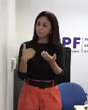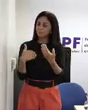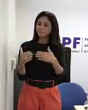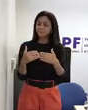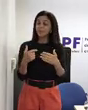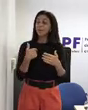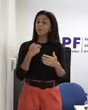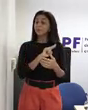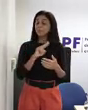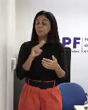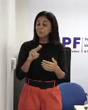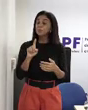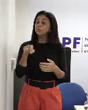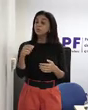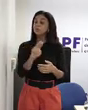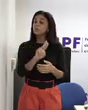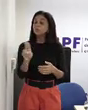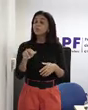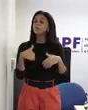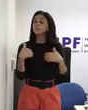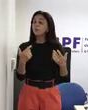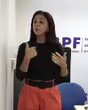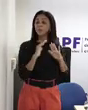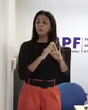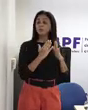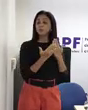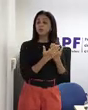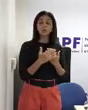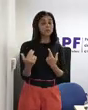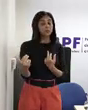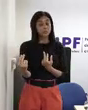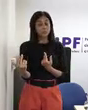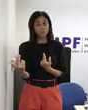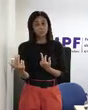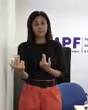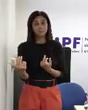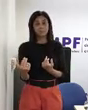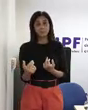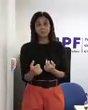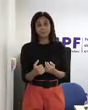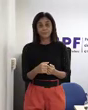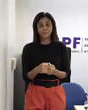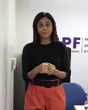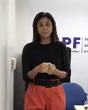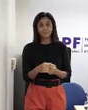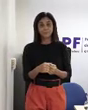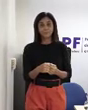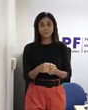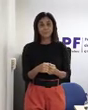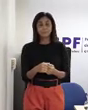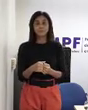chamo Fulano eu sou da sala tal da mesma escola a gente estuda junto e ele não estudava junto